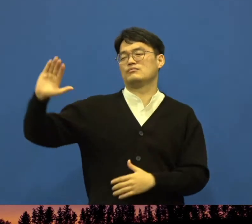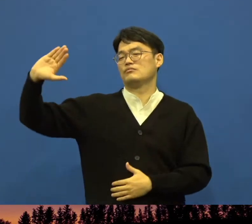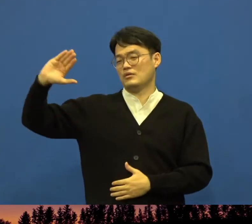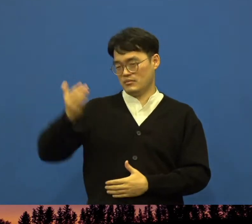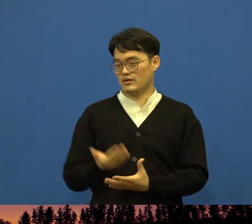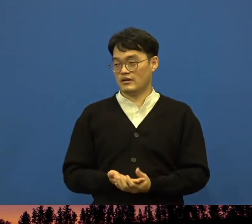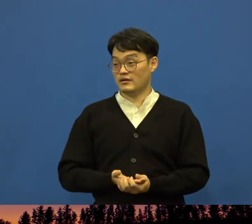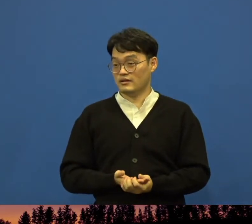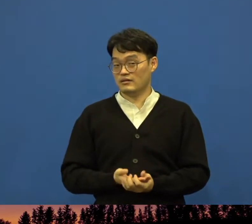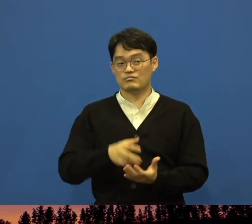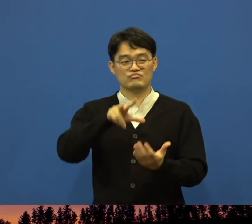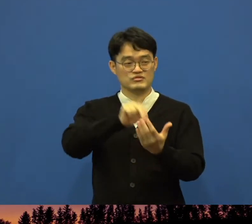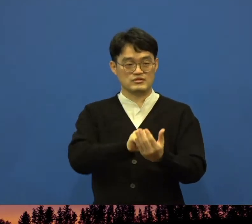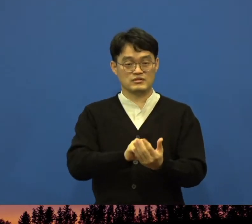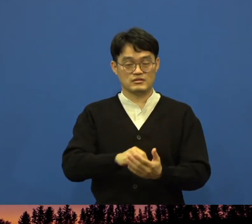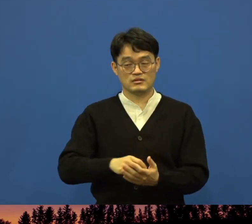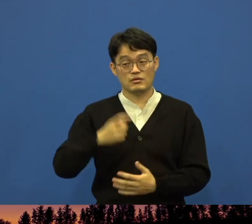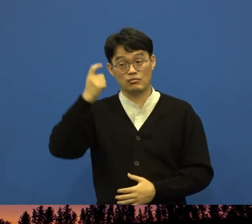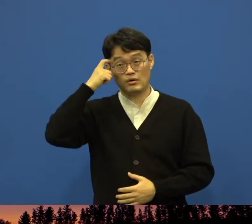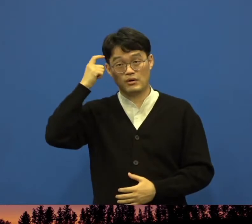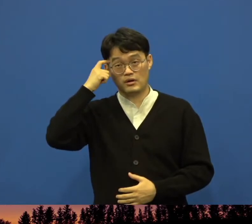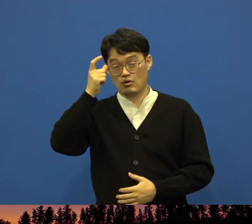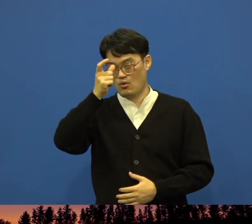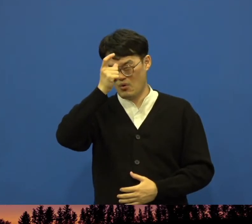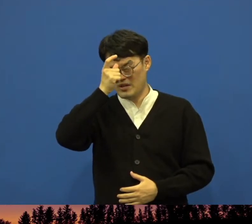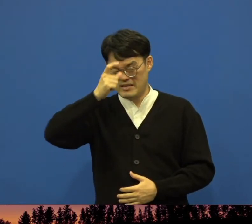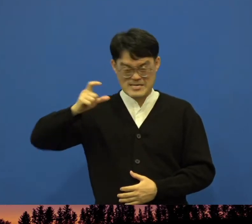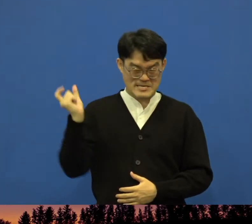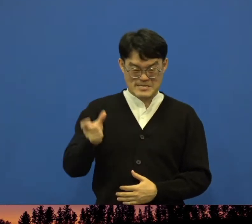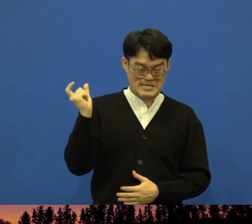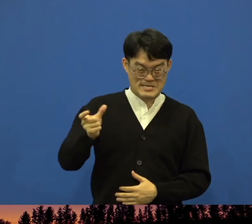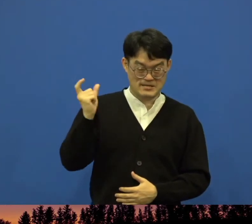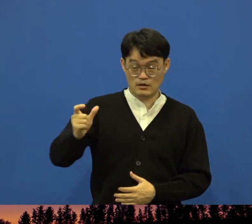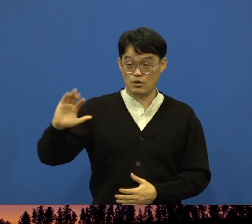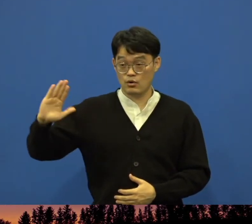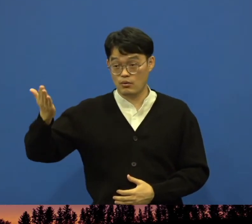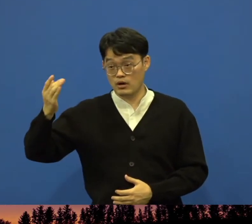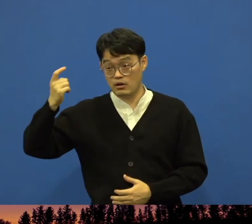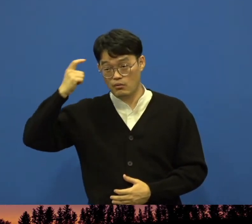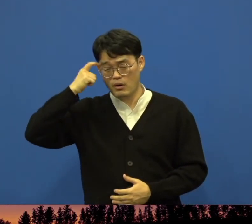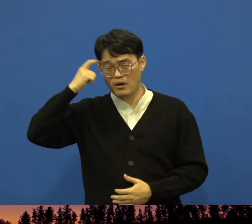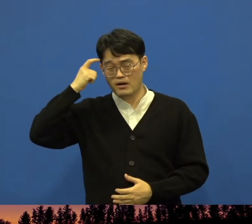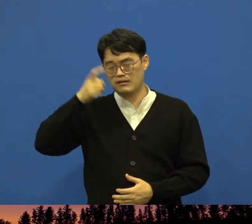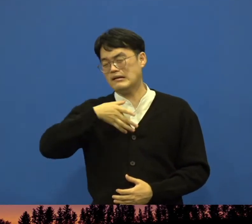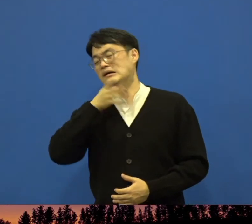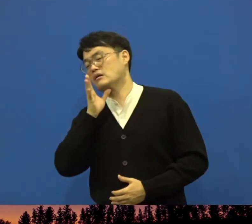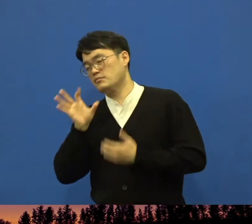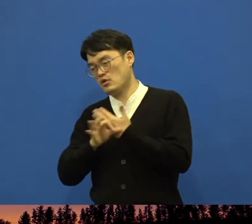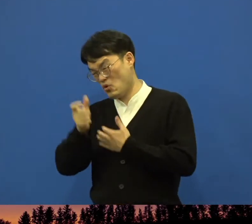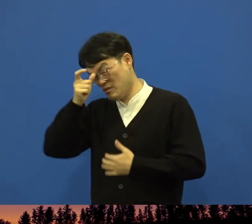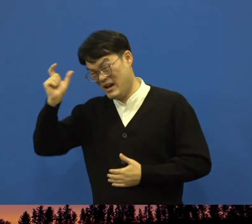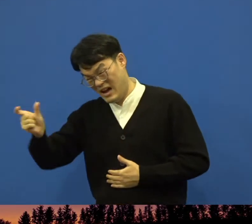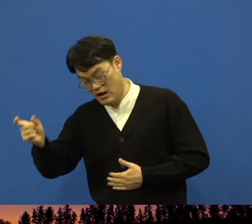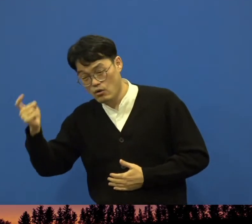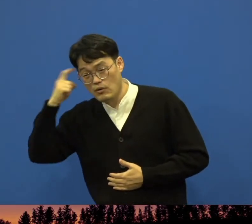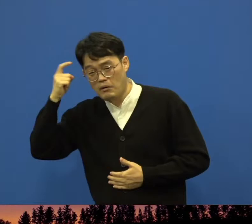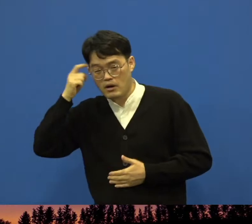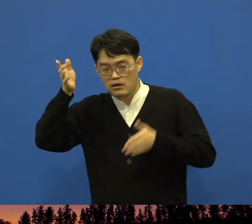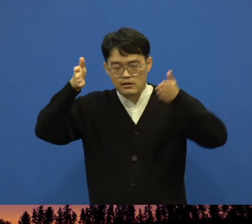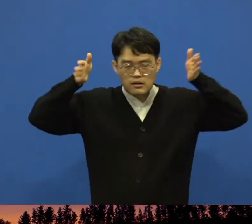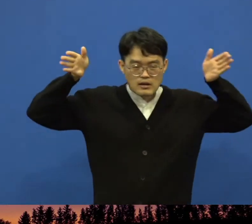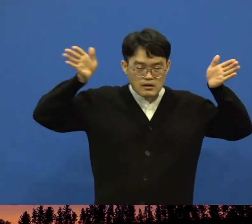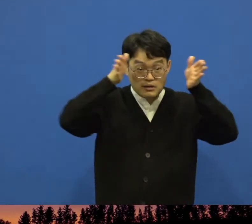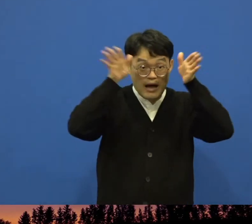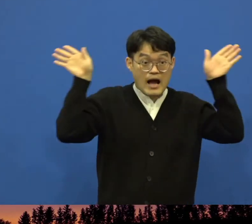자꾸 좁아져요. 왜 고집이 생기지 아세요? 자꾸 이제 세월이 오르면 고집이 생겨요. 좁아졌기 때문에 그래요.